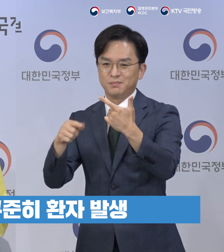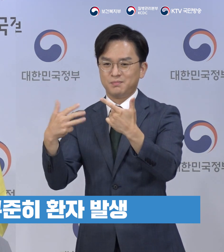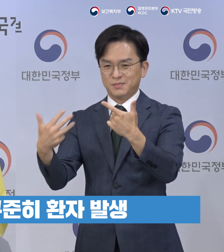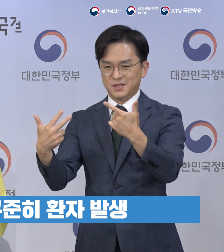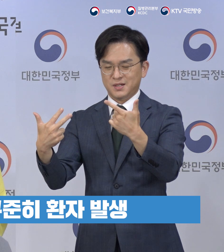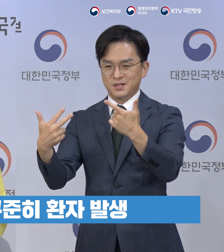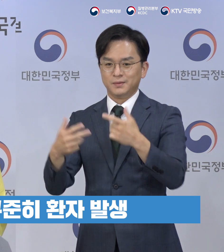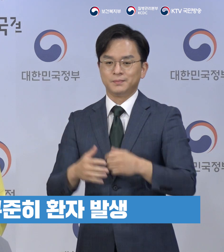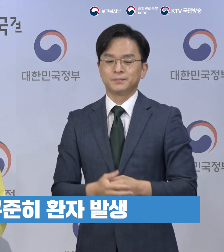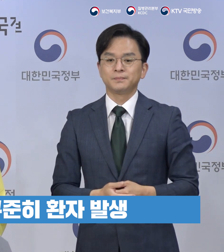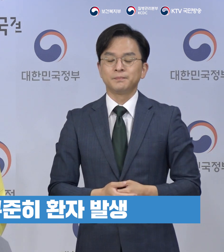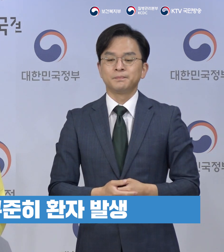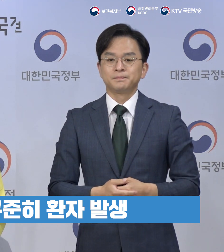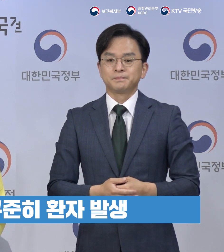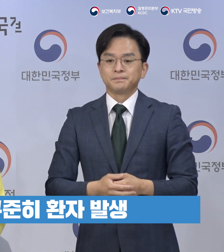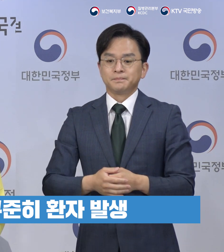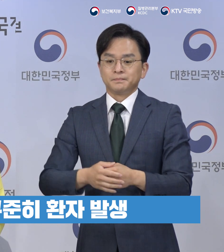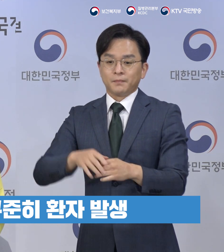나타나고 있습니다.